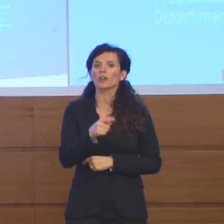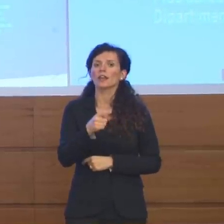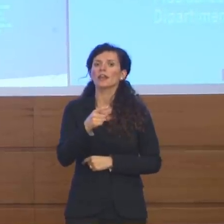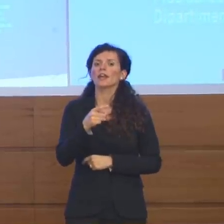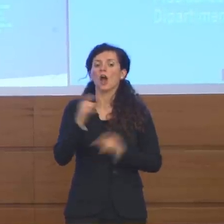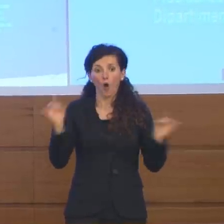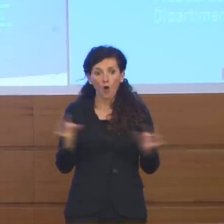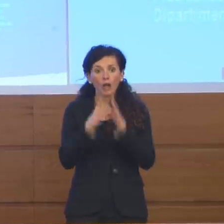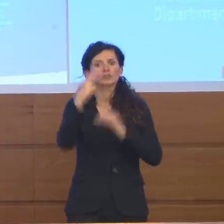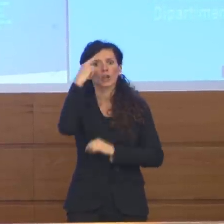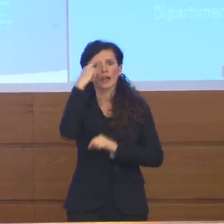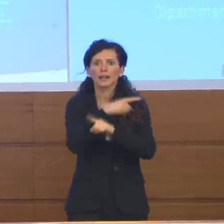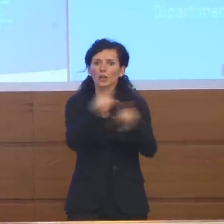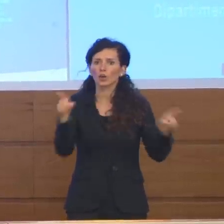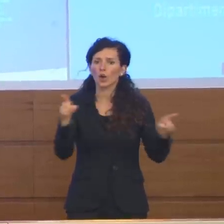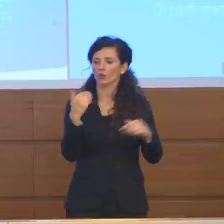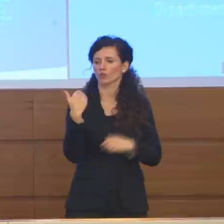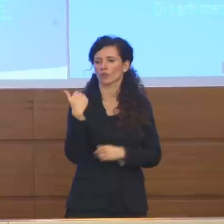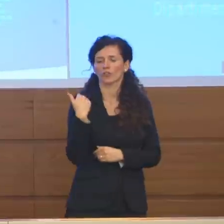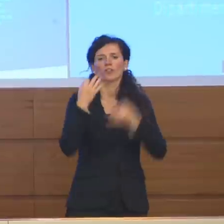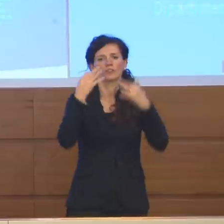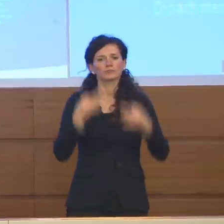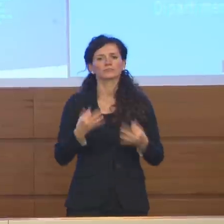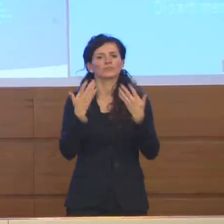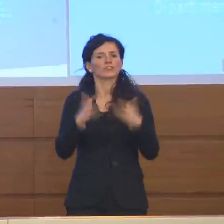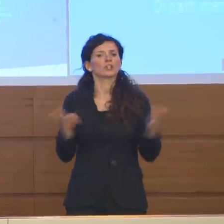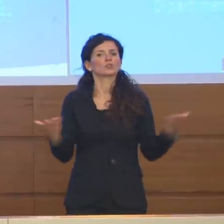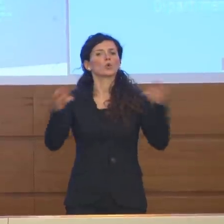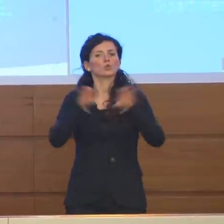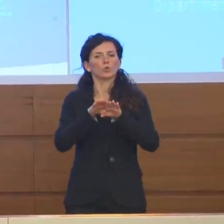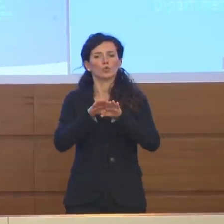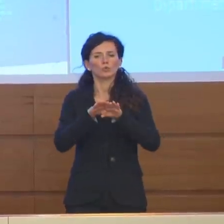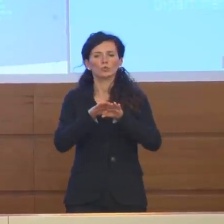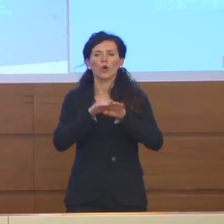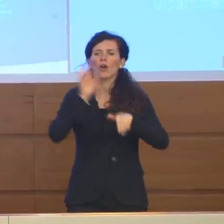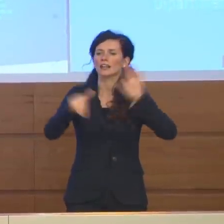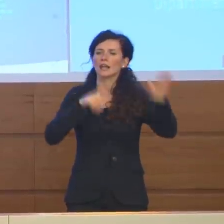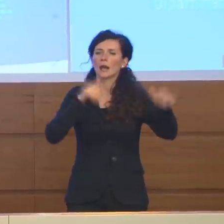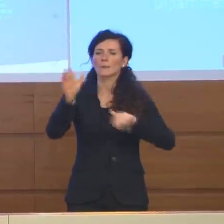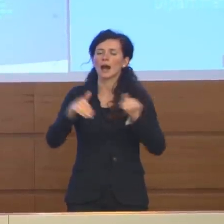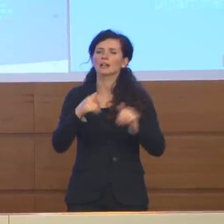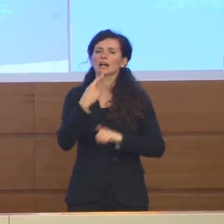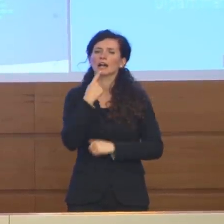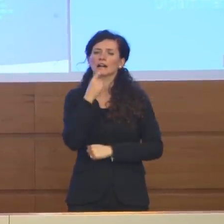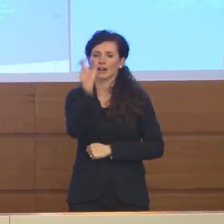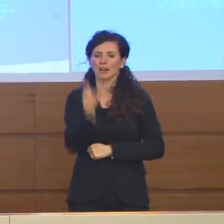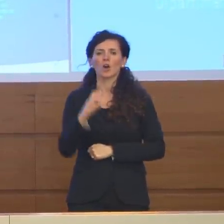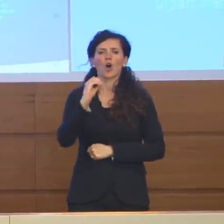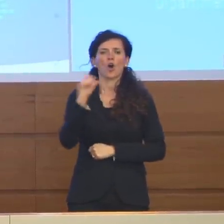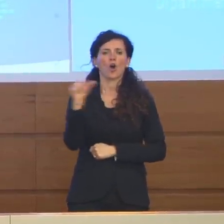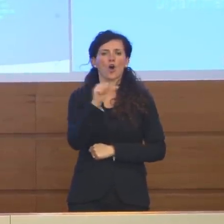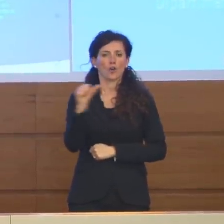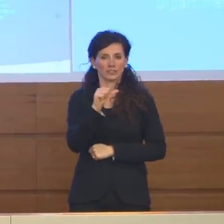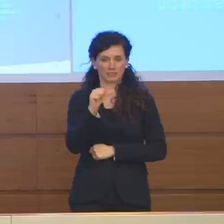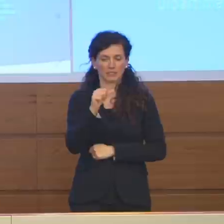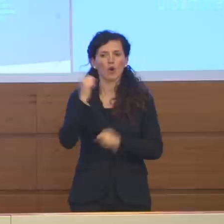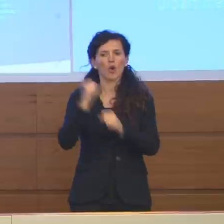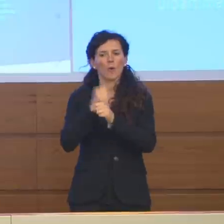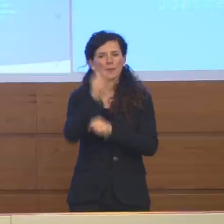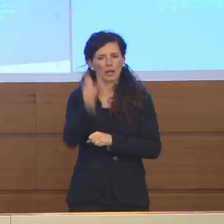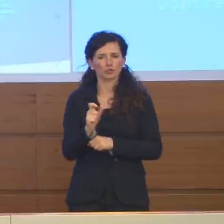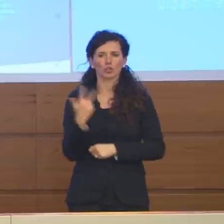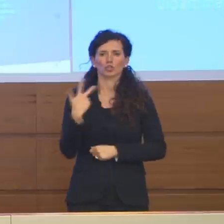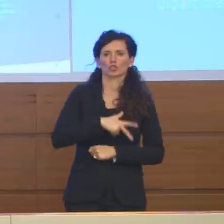la chiamata per individuare operatori socio sanitari da destinare agli istituti